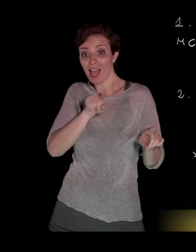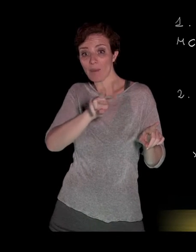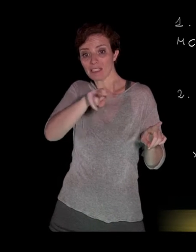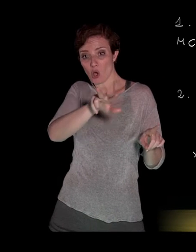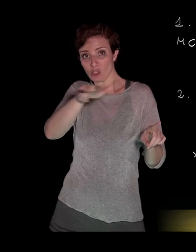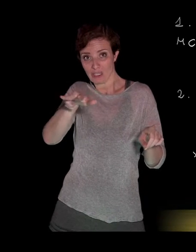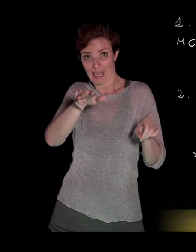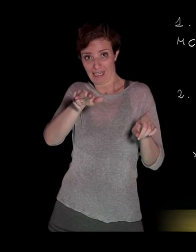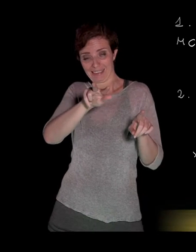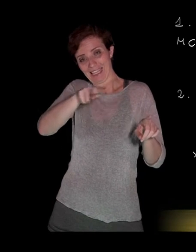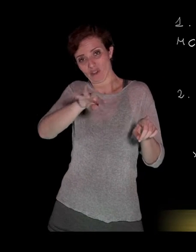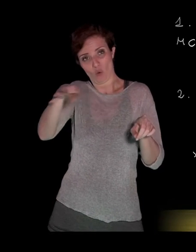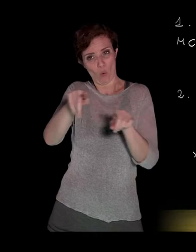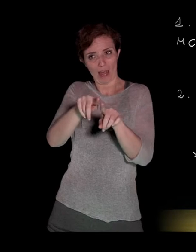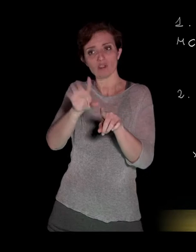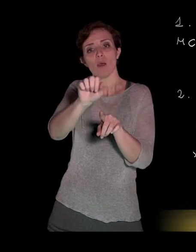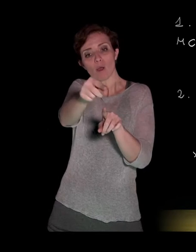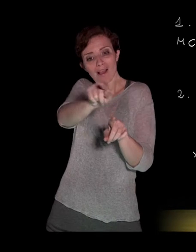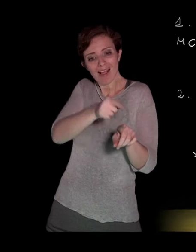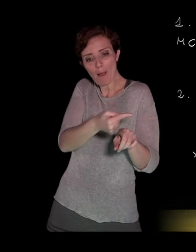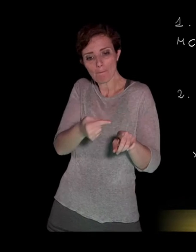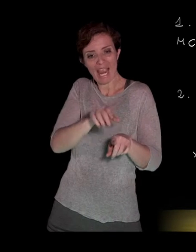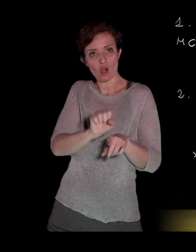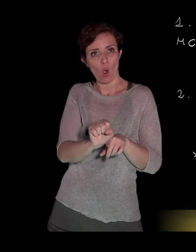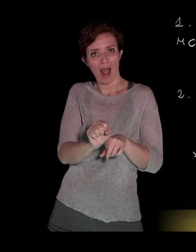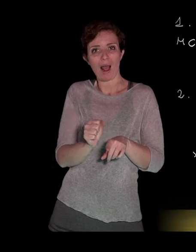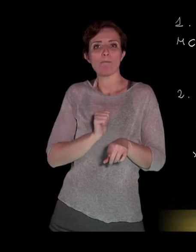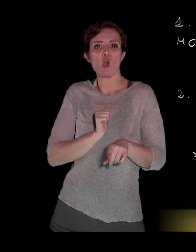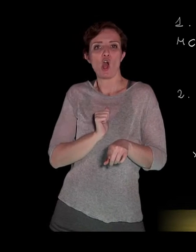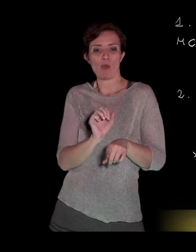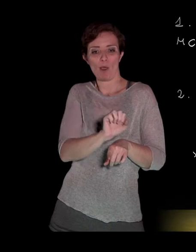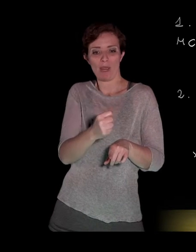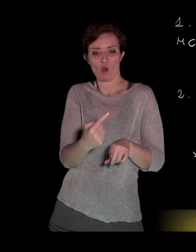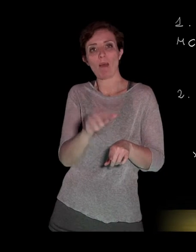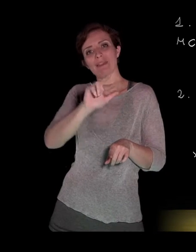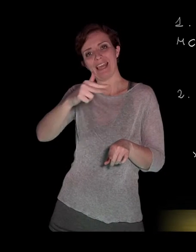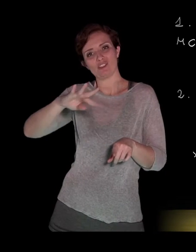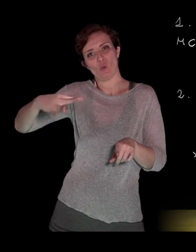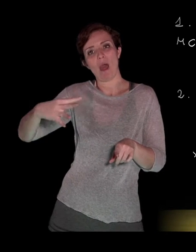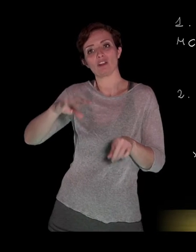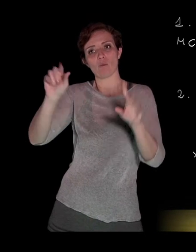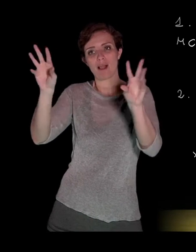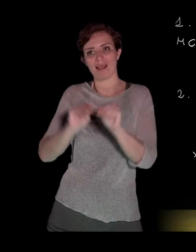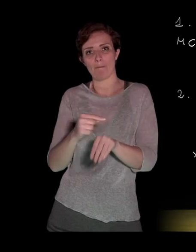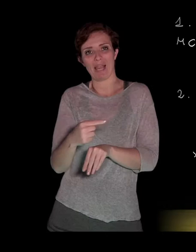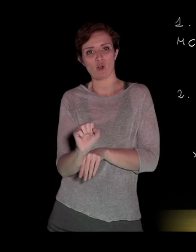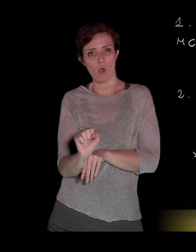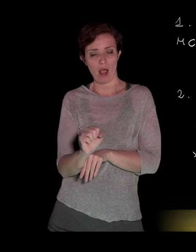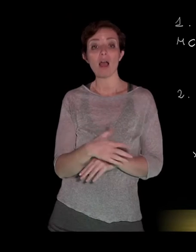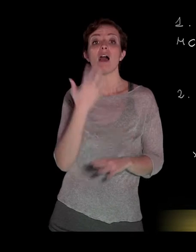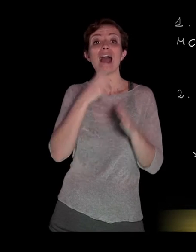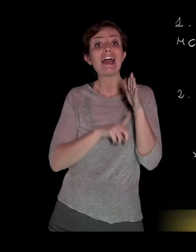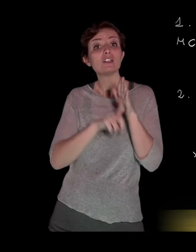ed è possibile raccogliere il fattore - a quindi il monomio - a tra gli altri due termini il terzo e il quarto il